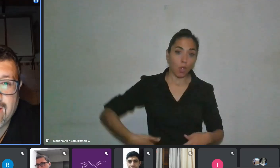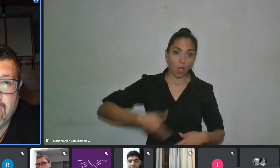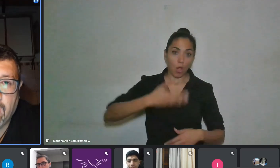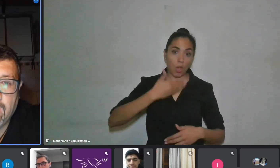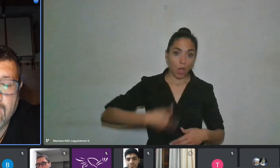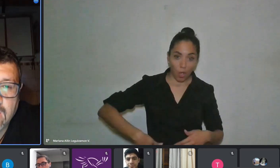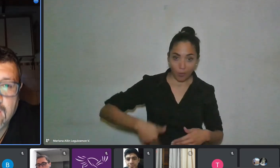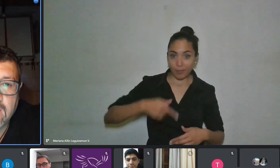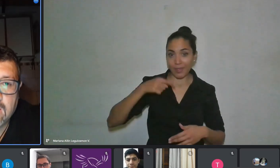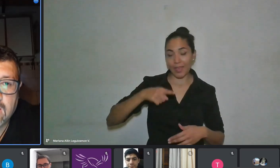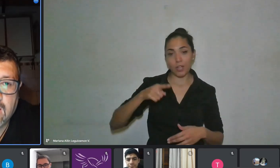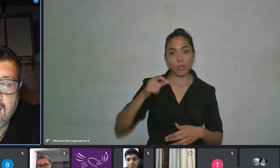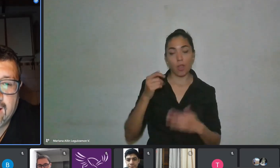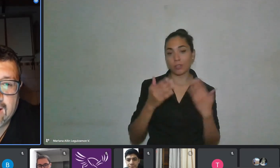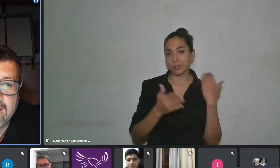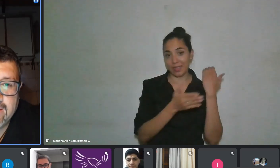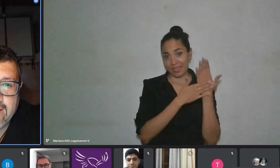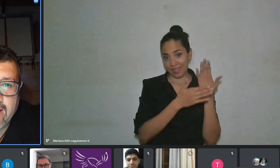ese tiempo,